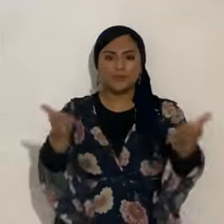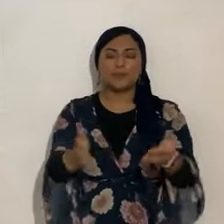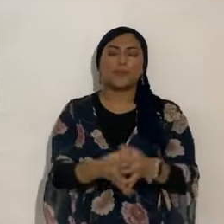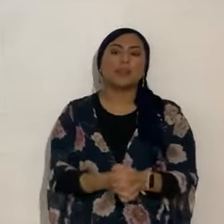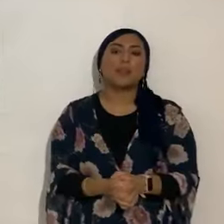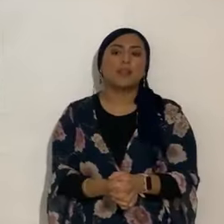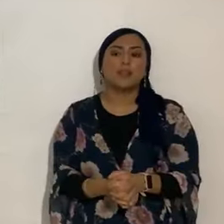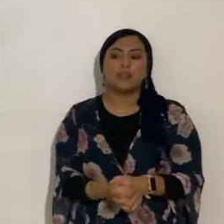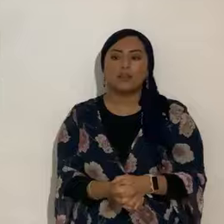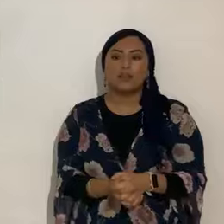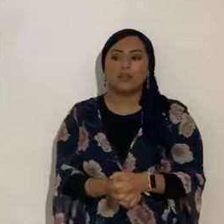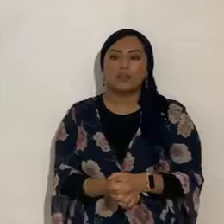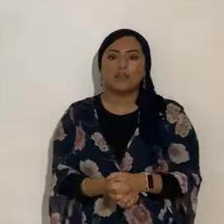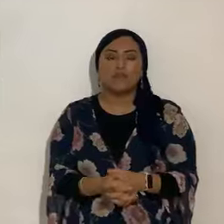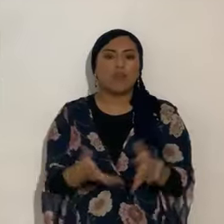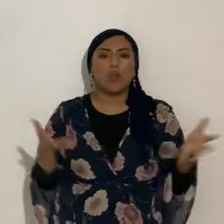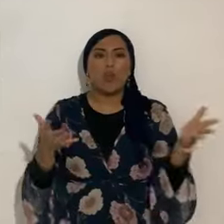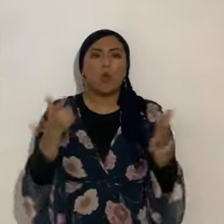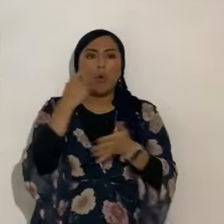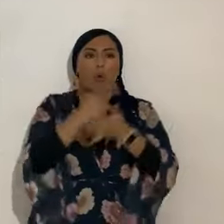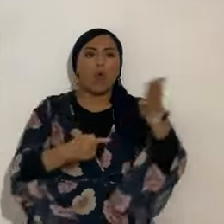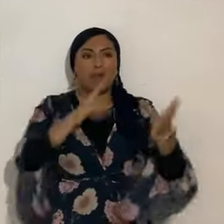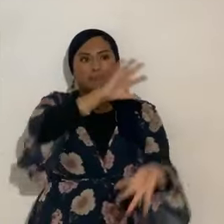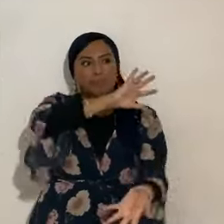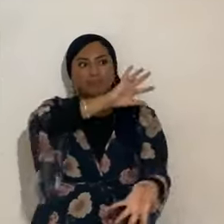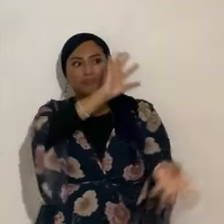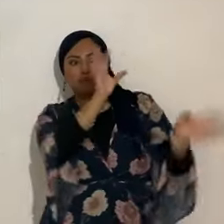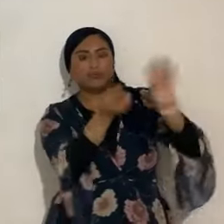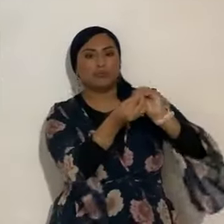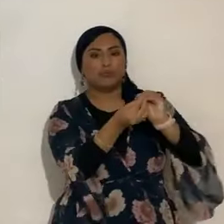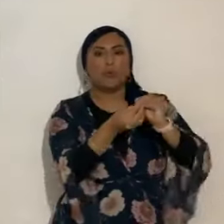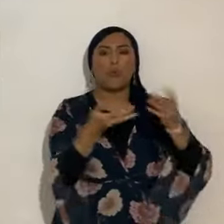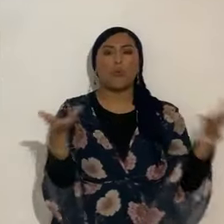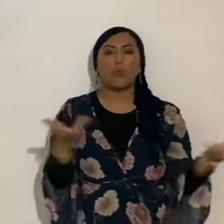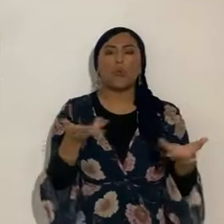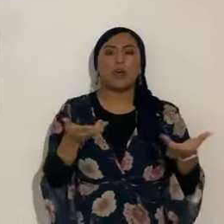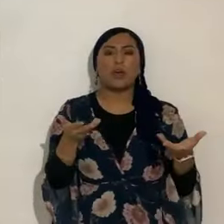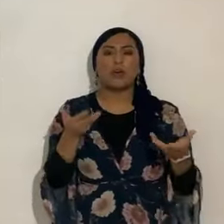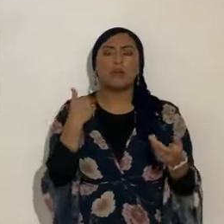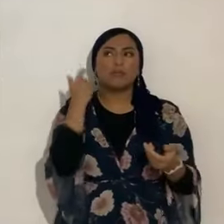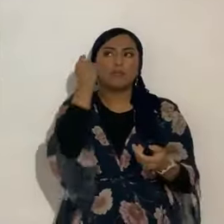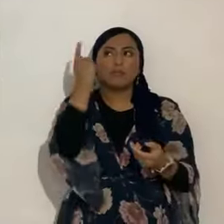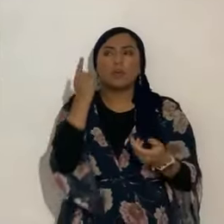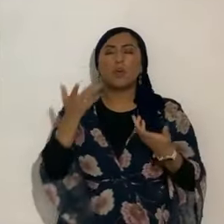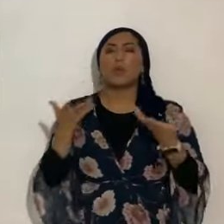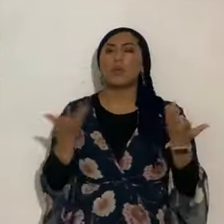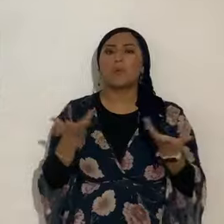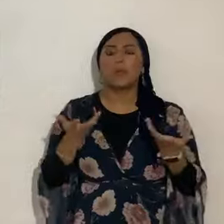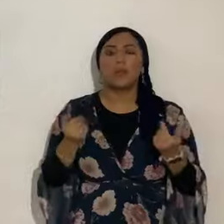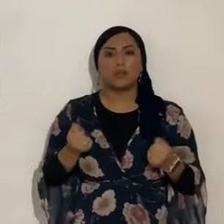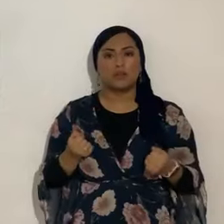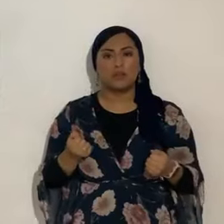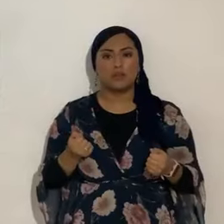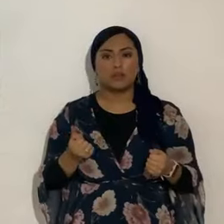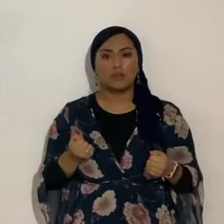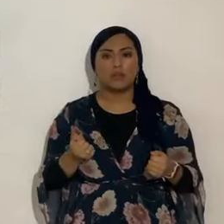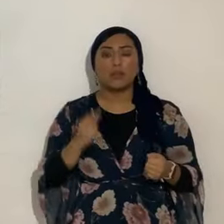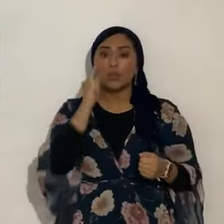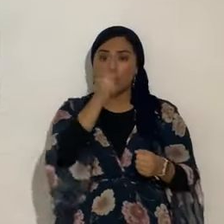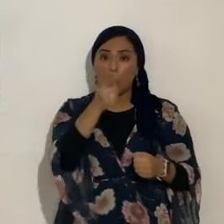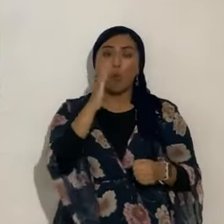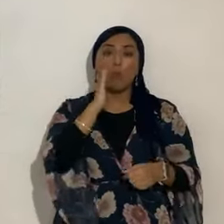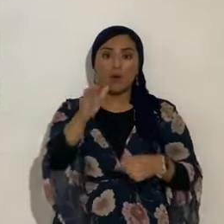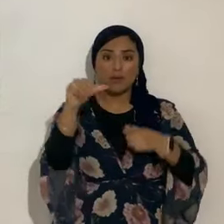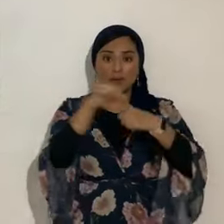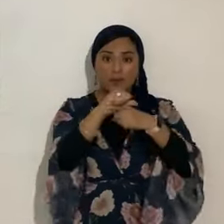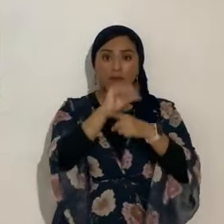¿qué conclusión podemos sacar de estos minutos que les he ministrado con mucho amor? Vas a entrenar